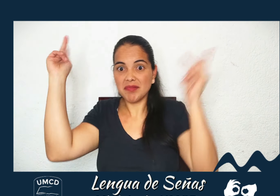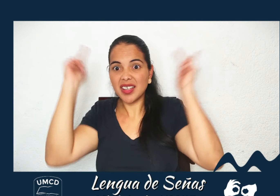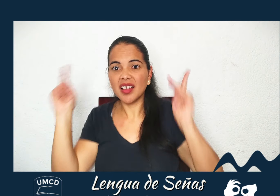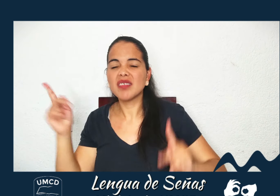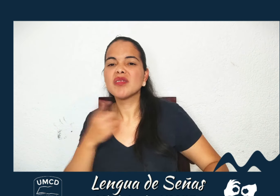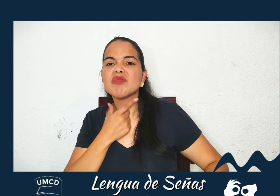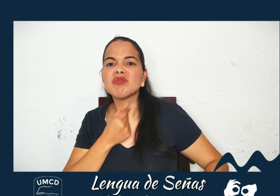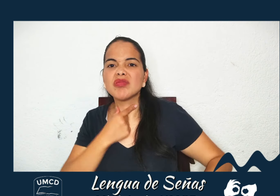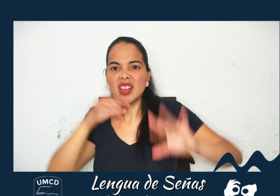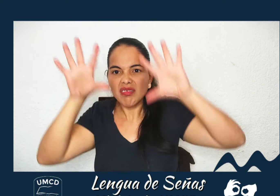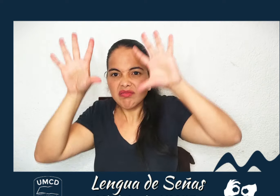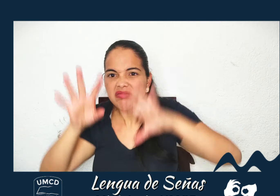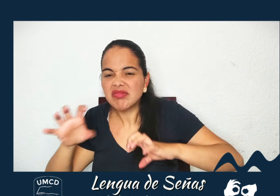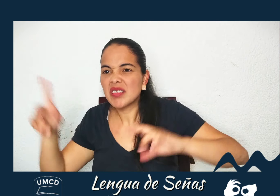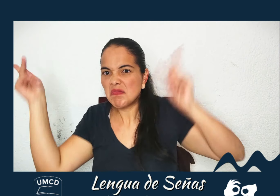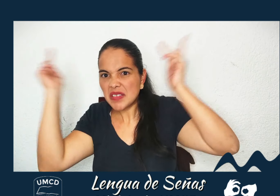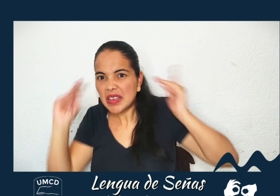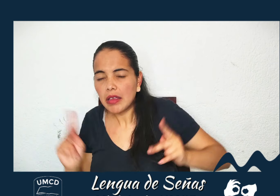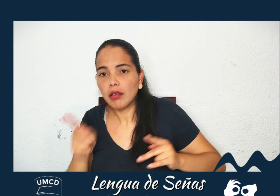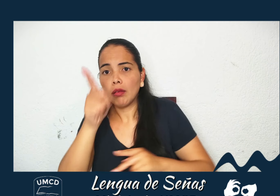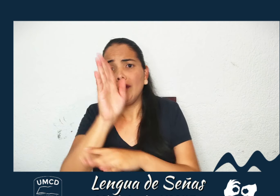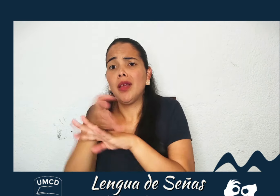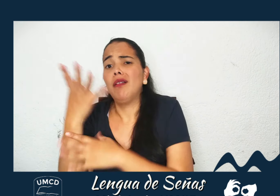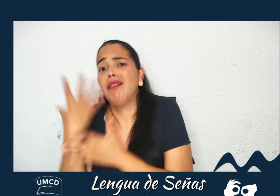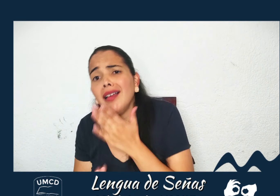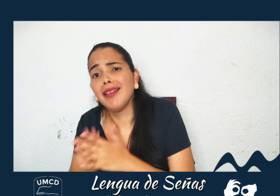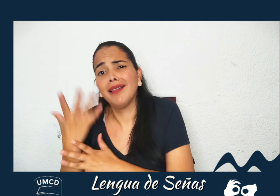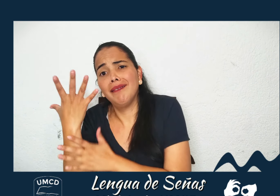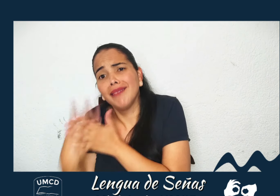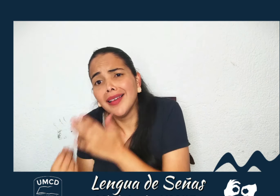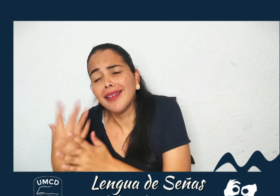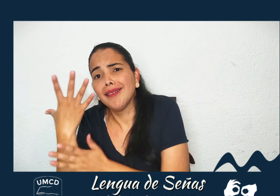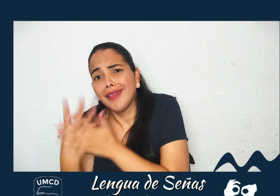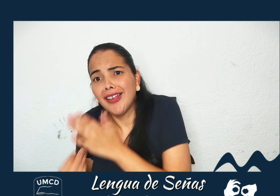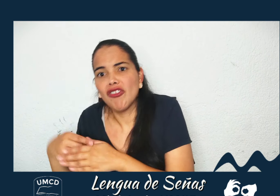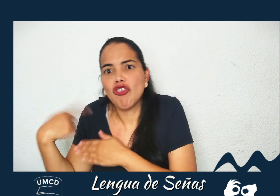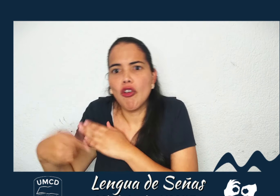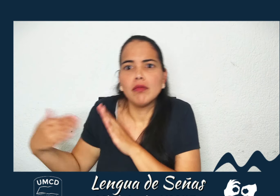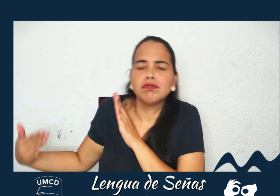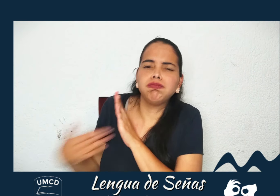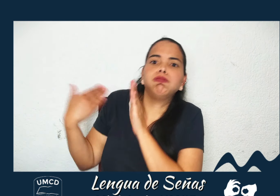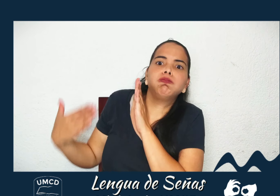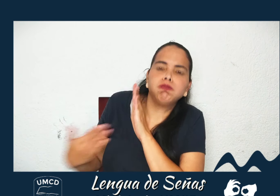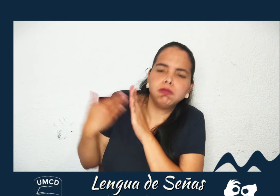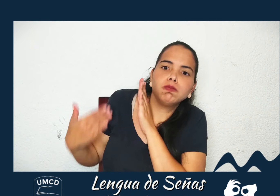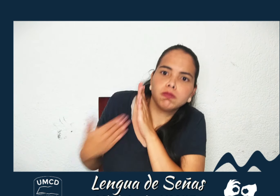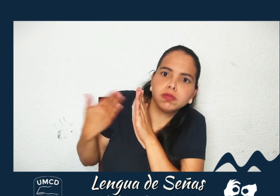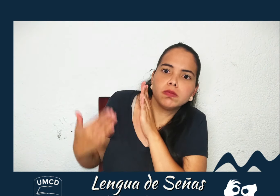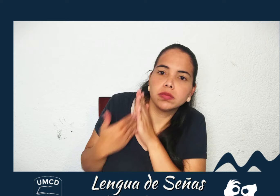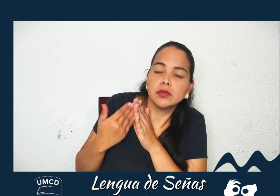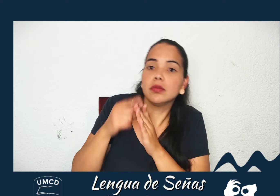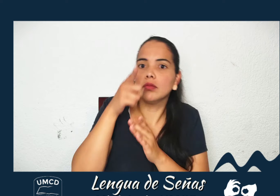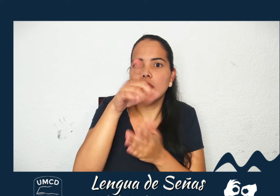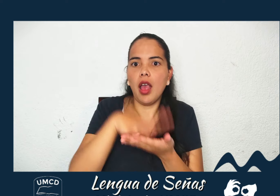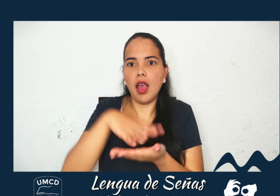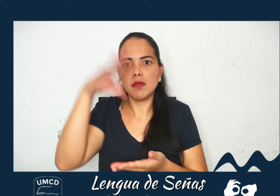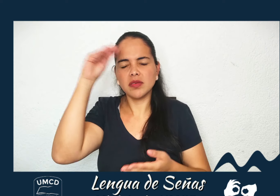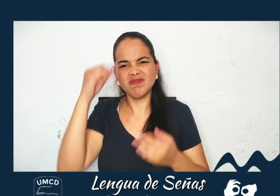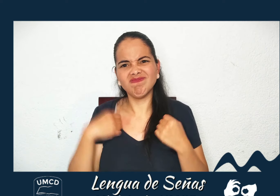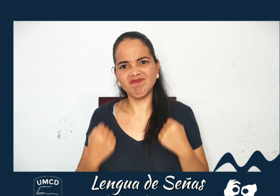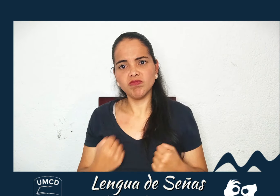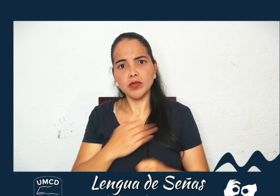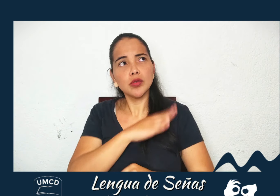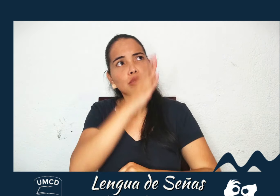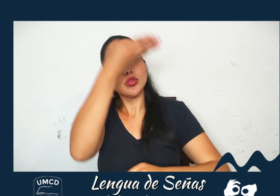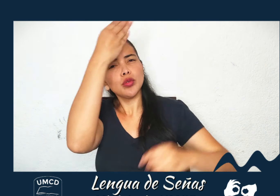perversos y nos advertirá para que no caminemos en pos de ellos, porque ellos están constantemente en pos del mal, en